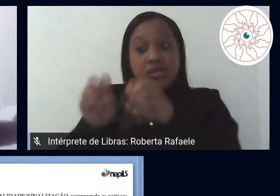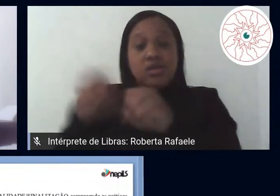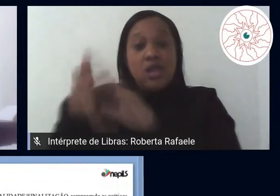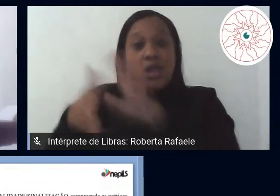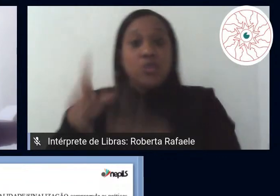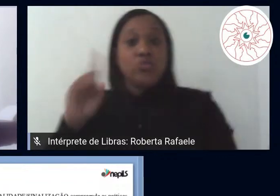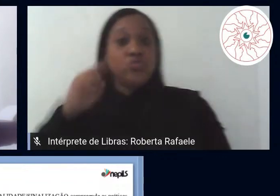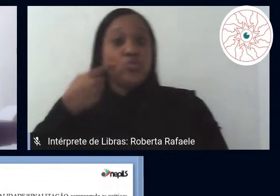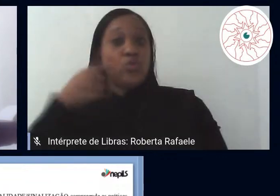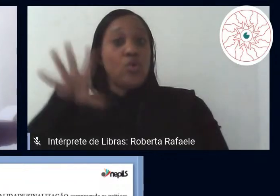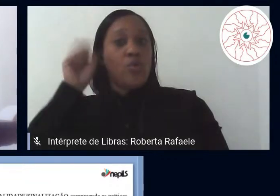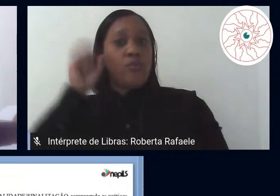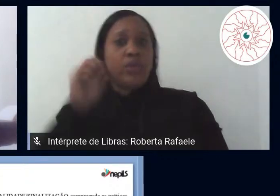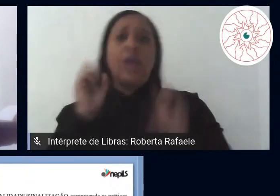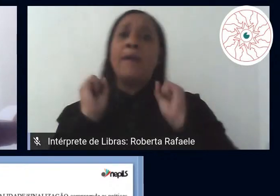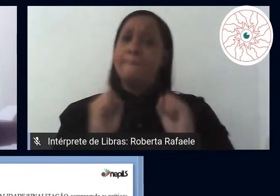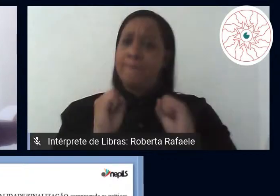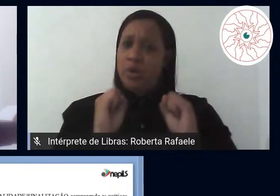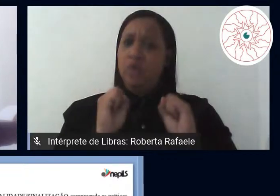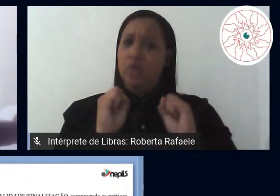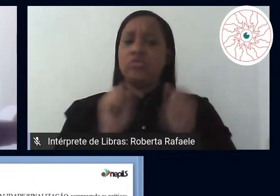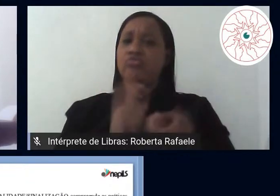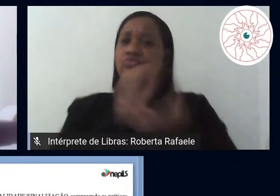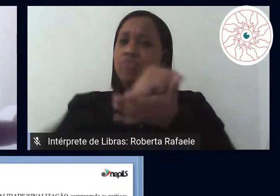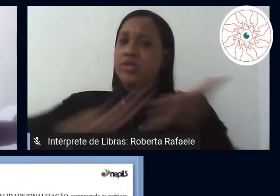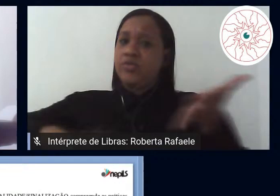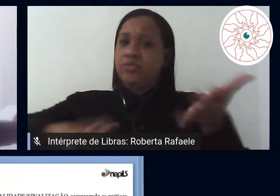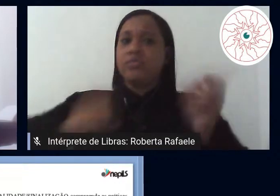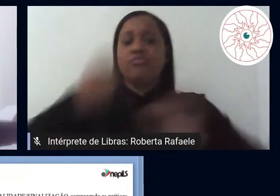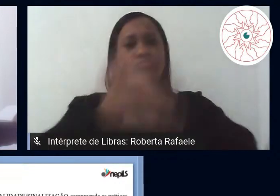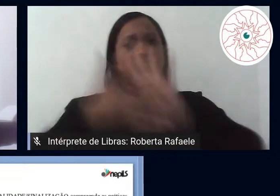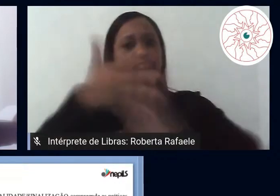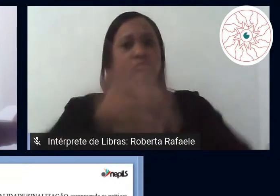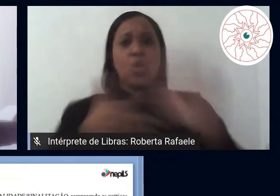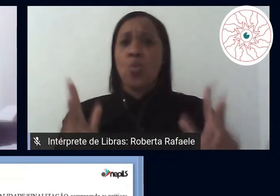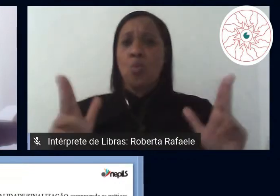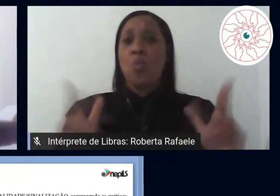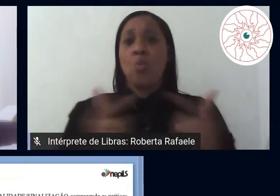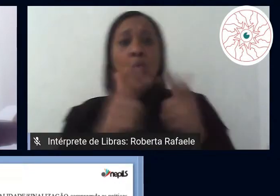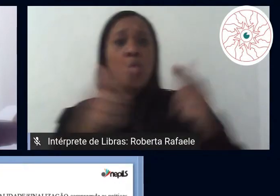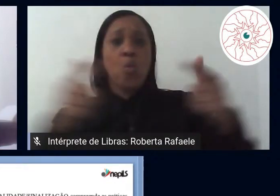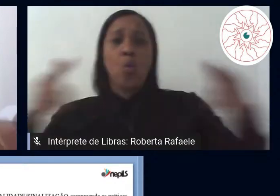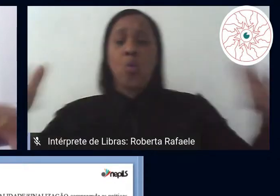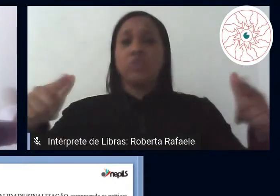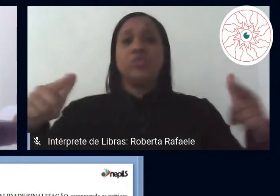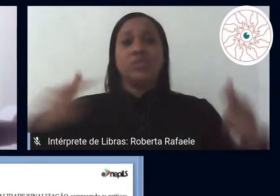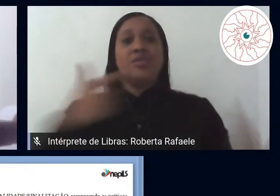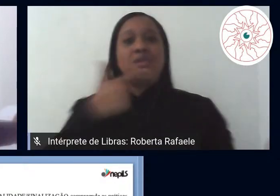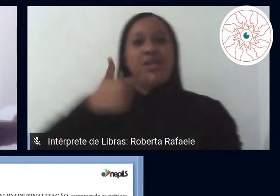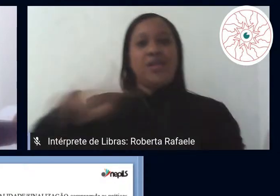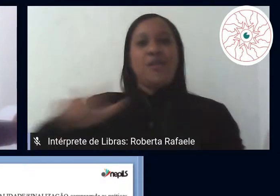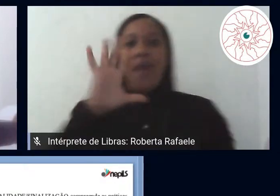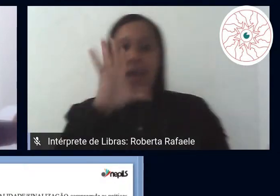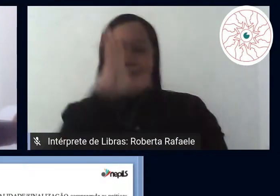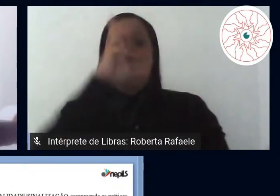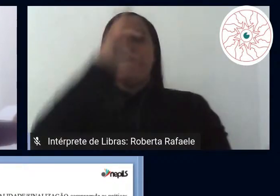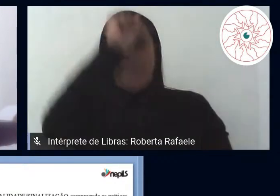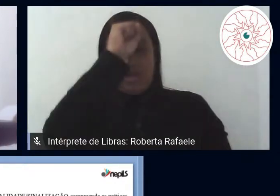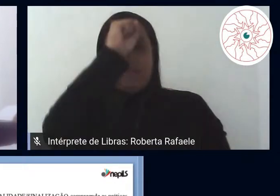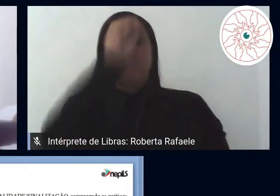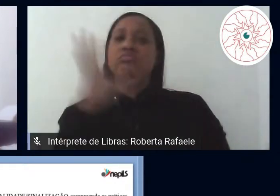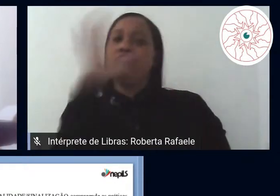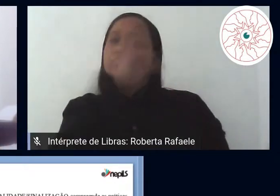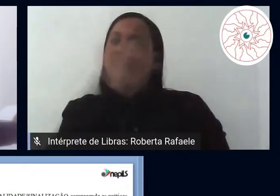eles podem fazer atividades em língua de sinais, como é em qualquer outro idioma. Quando a gente entra num curso de idioma, a gente apresenta na língua que